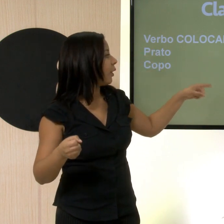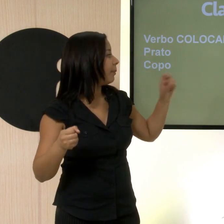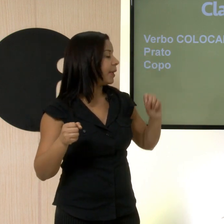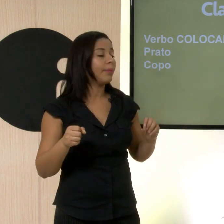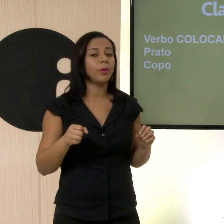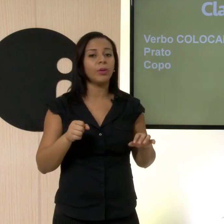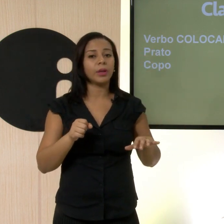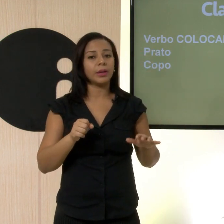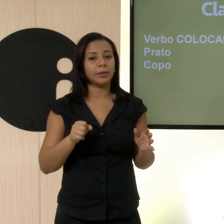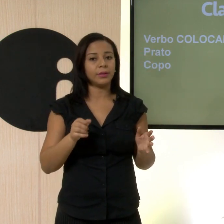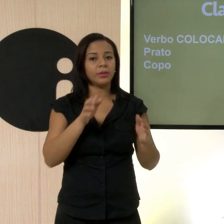abrir a boca,